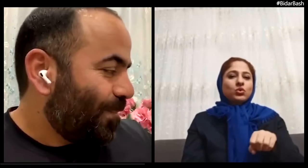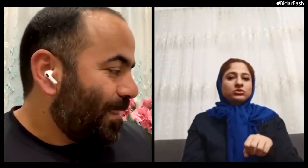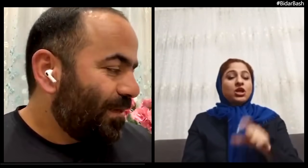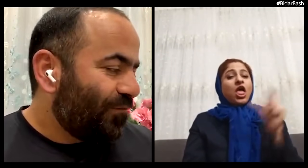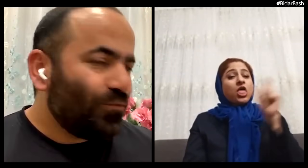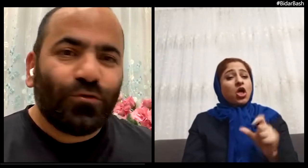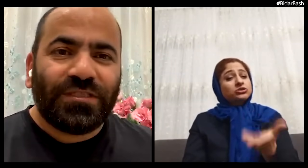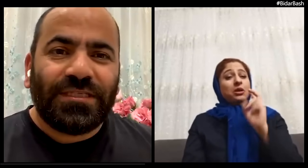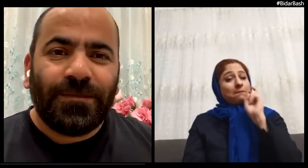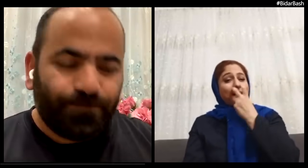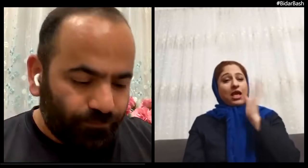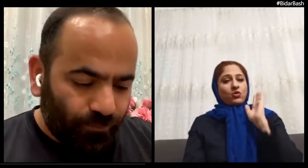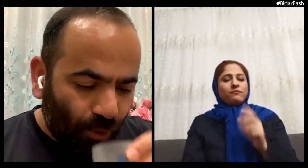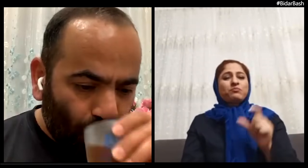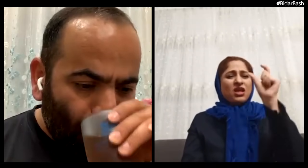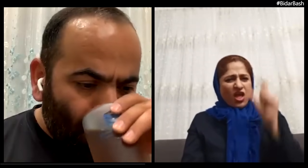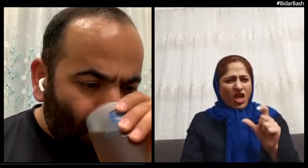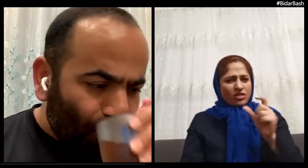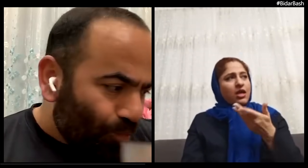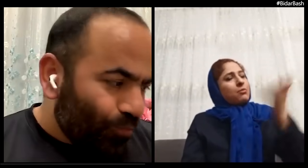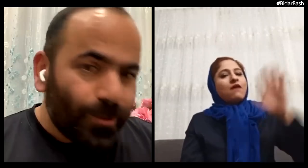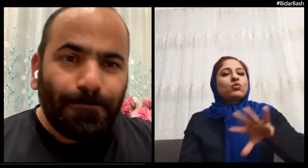معروفه، رفته بود دزدی،